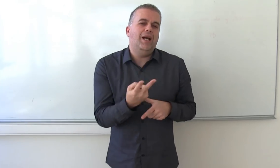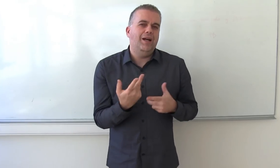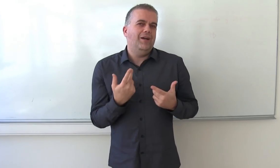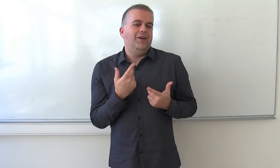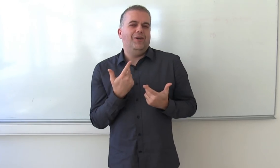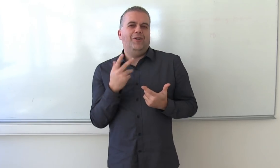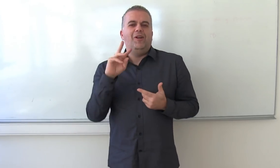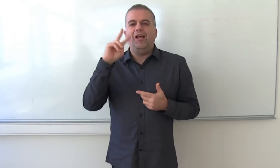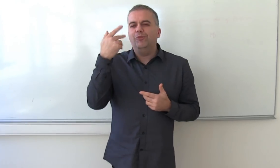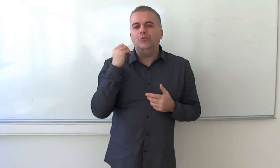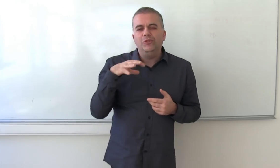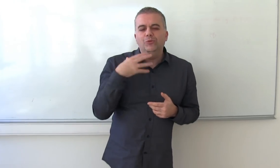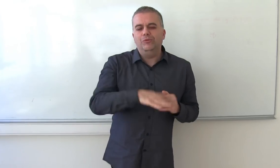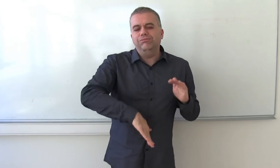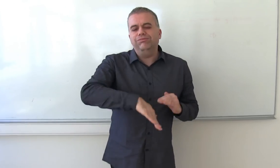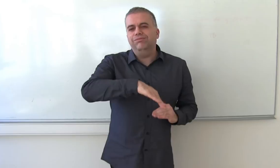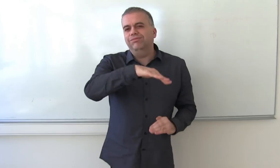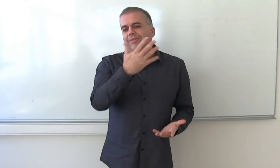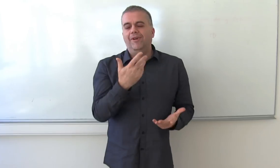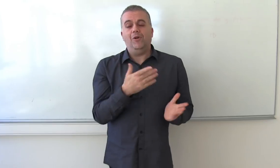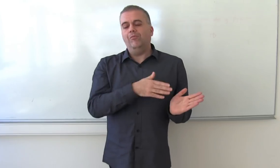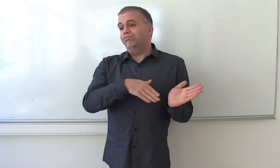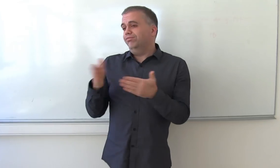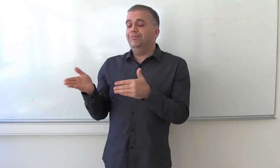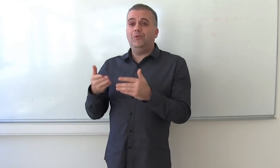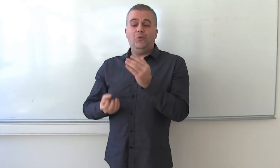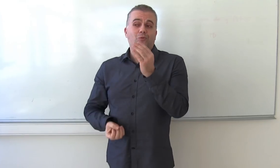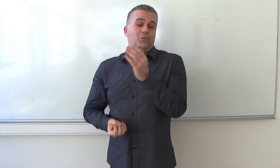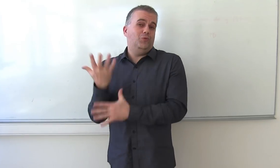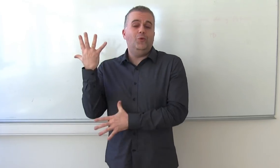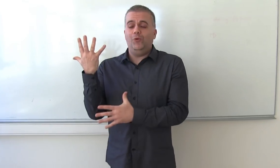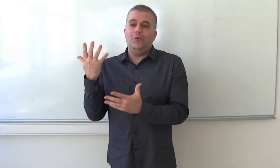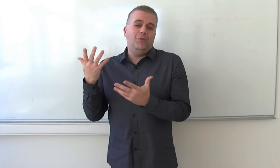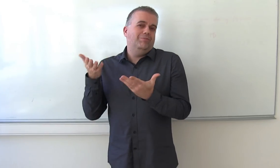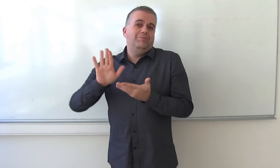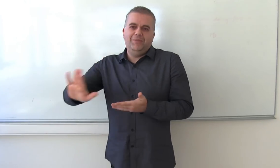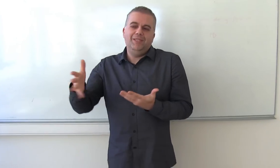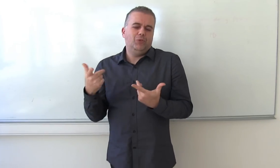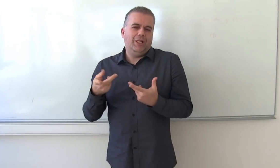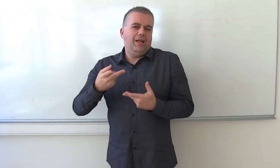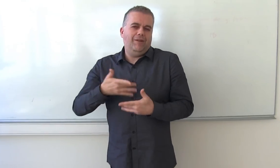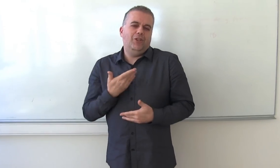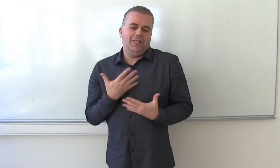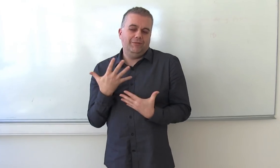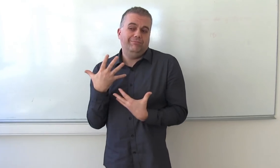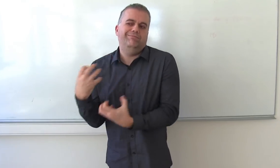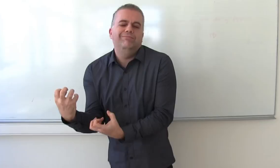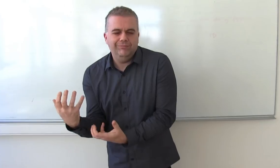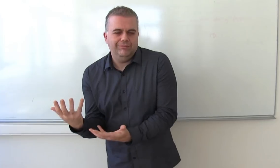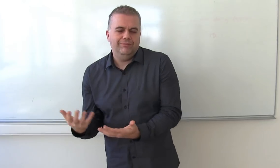lesquelles nous avons grandi et que nous avons l'habitude de pratiquer. C'est une langue qui dispose de véritables avantages, elle est nouvelle et c'est ça qui attire.